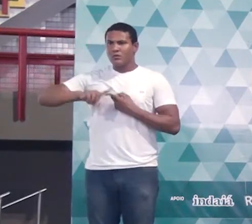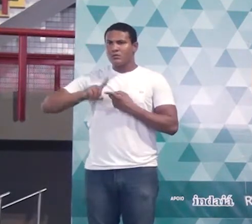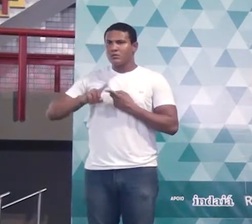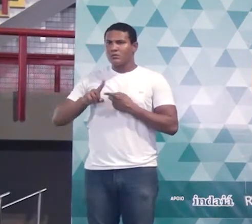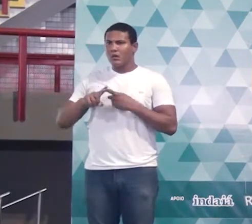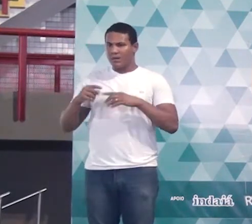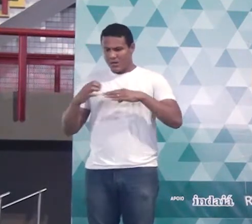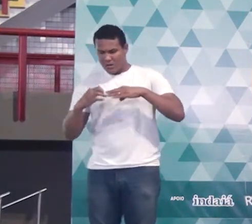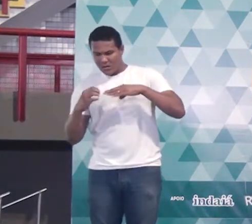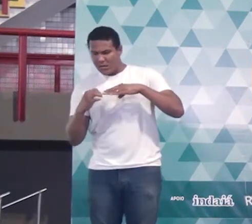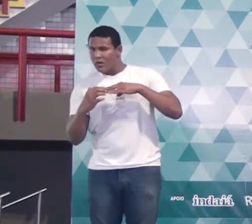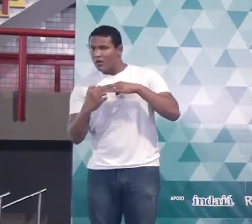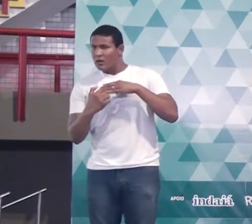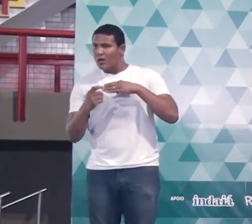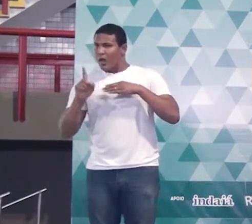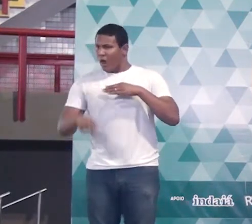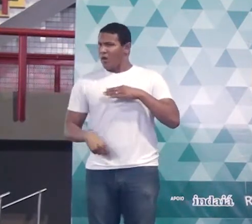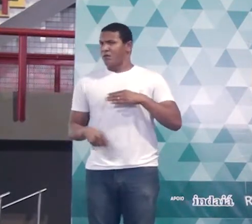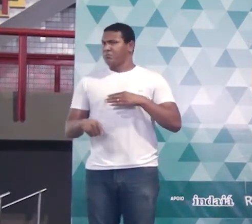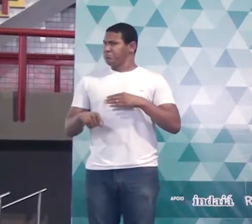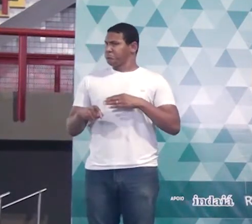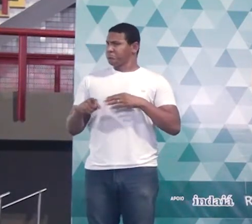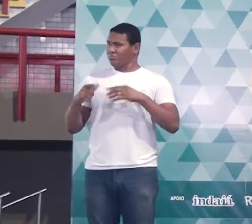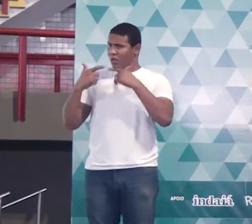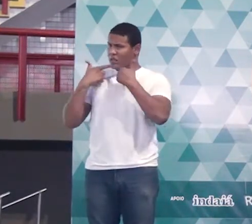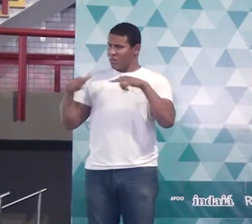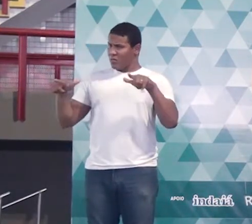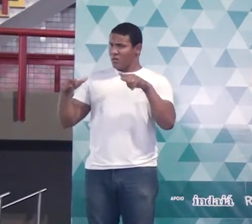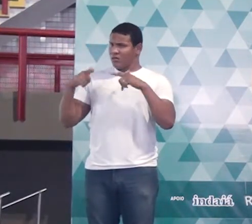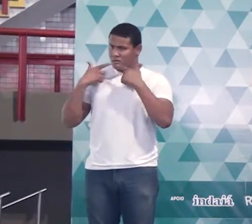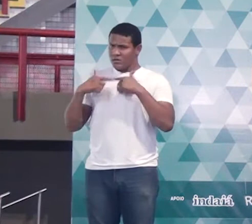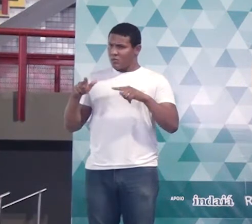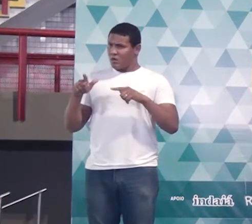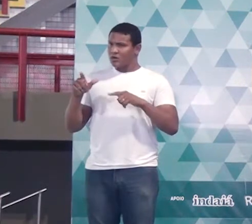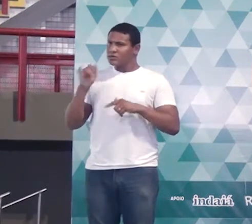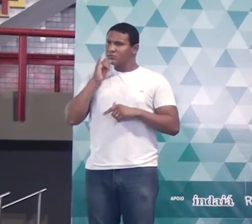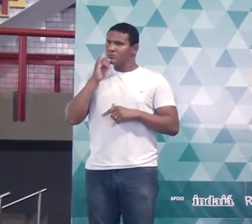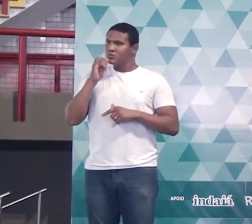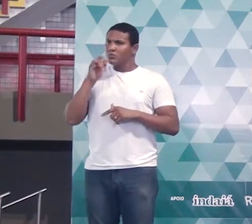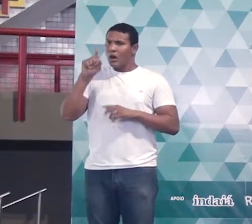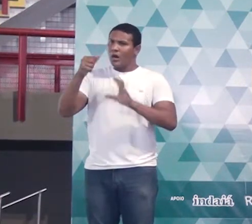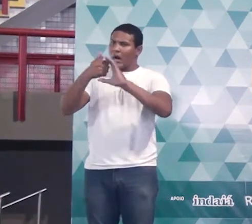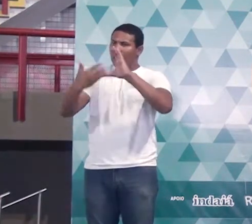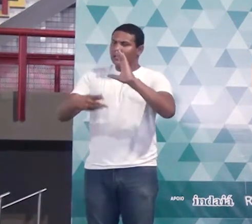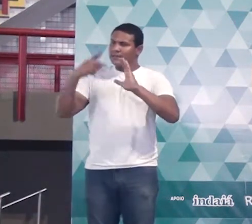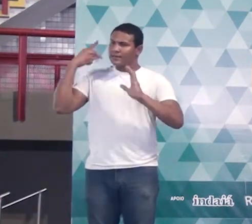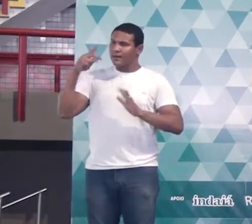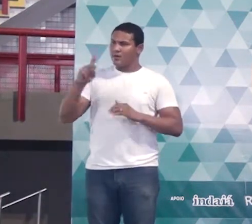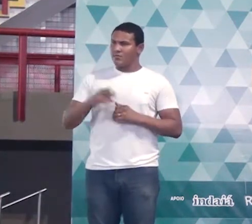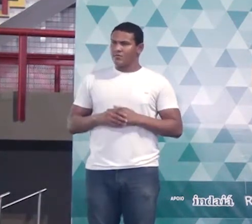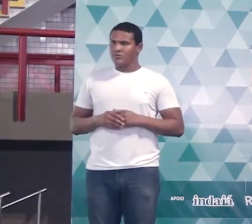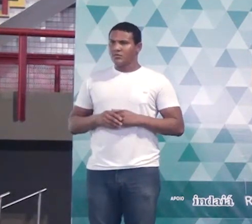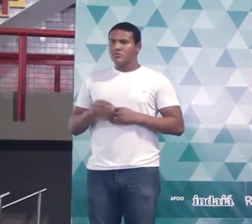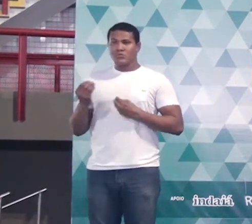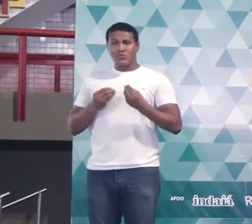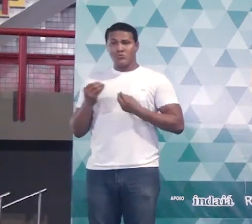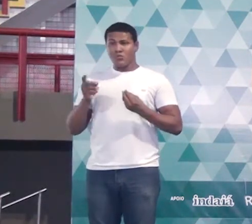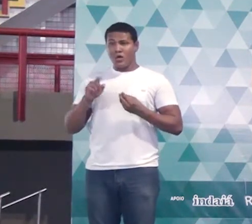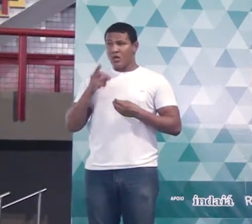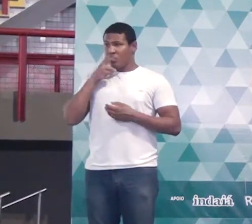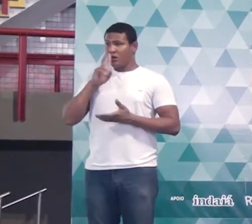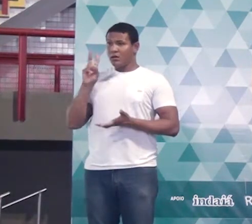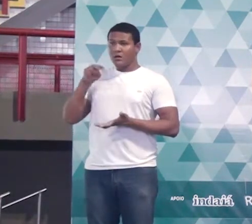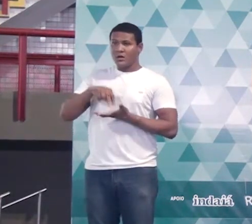suas unhas, tudo isso diz sobre você. Tudo isso posiciona você